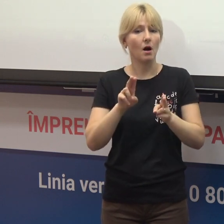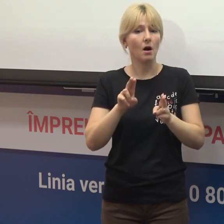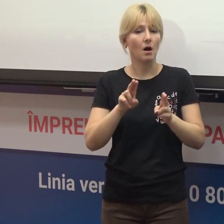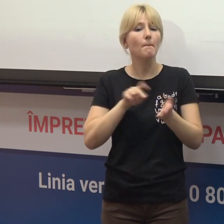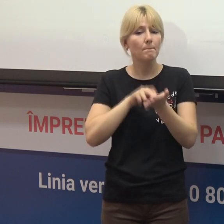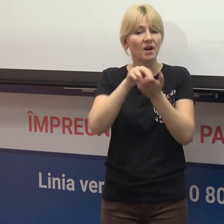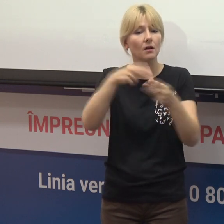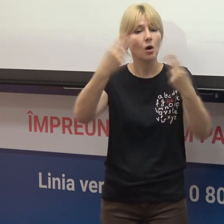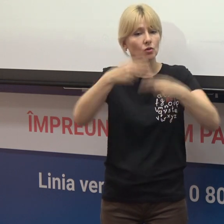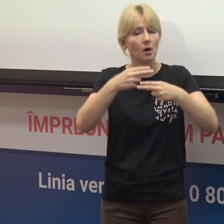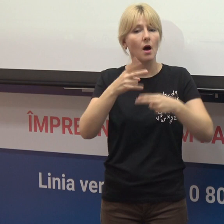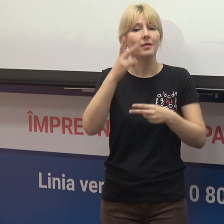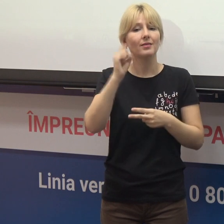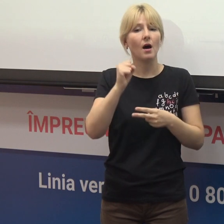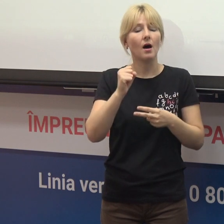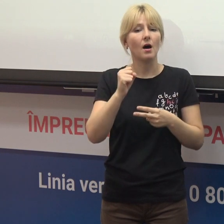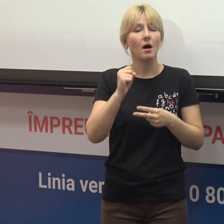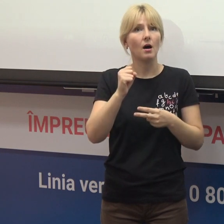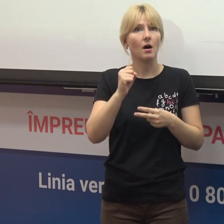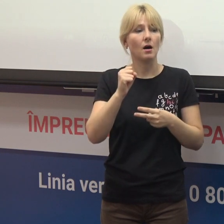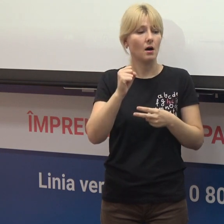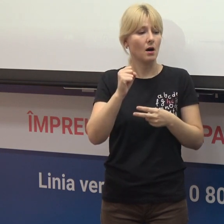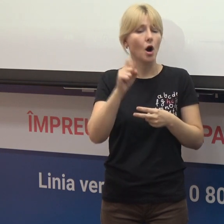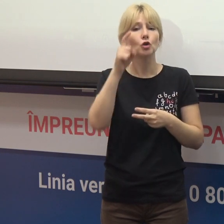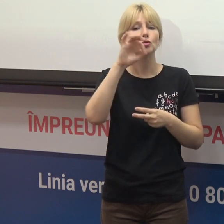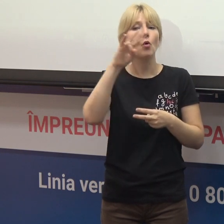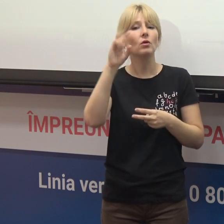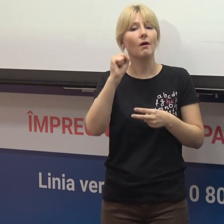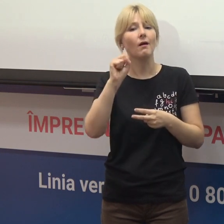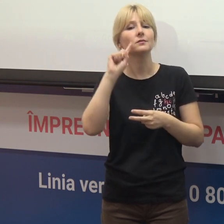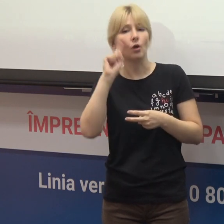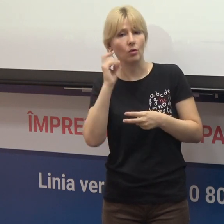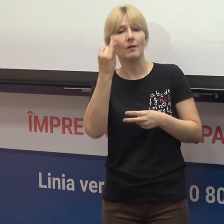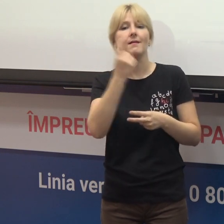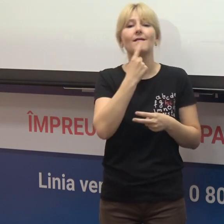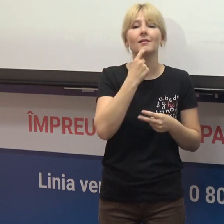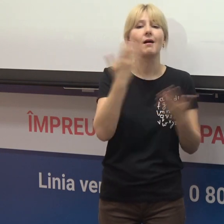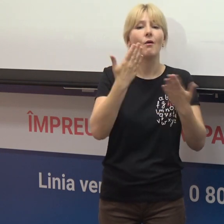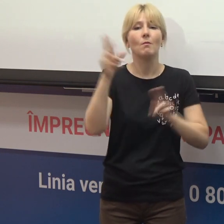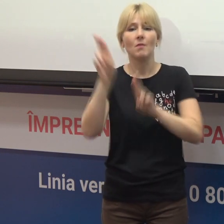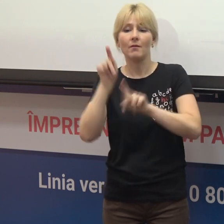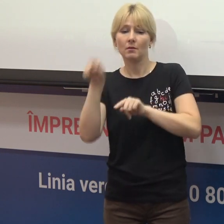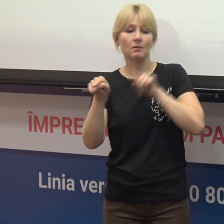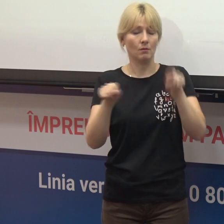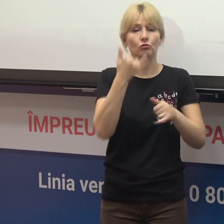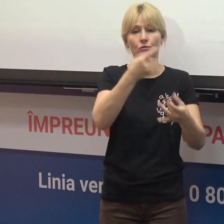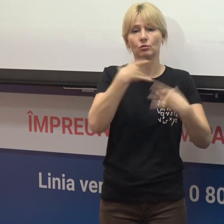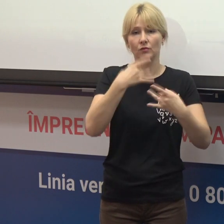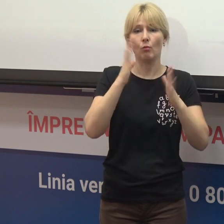pentru ambele tipuri de zone, atât zona verde cât și zona roșie.